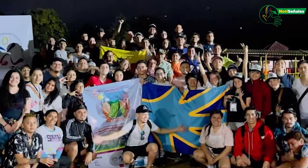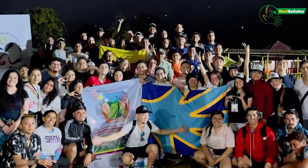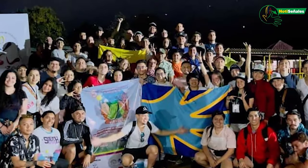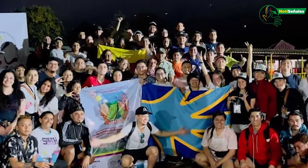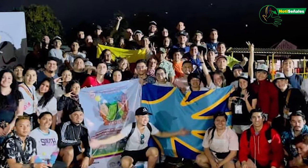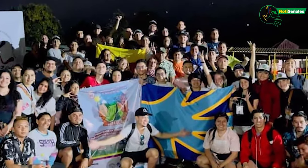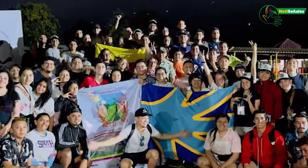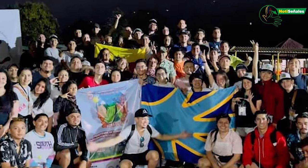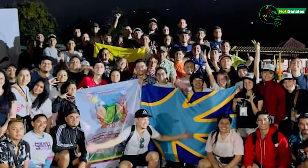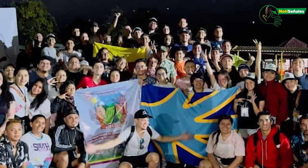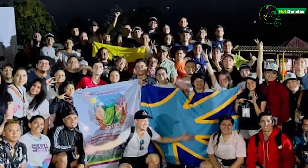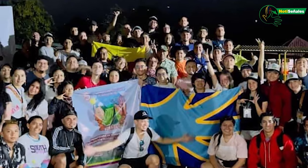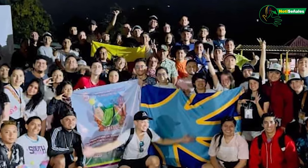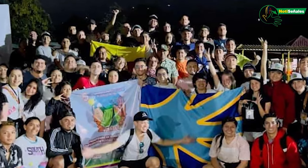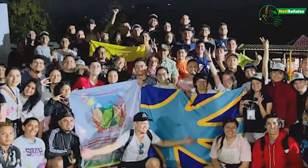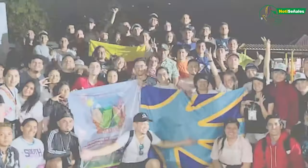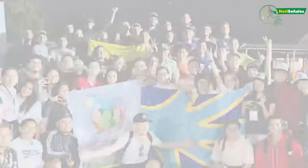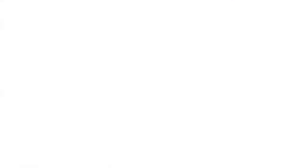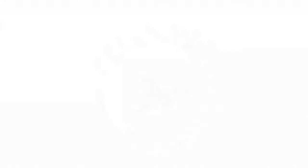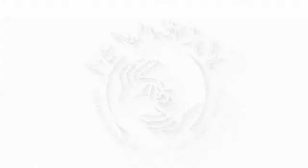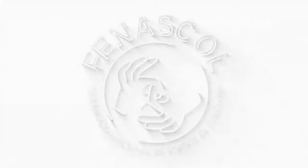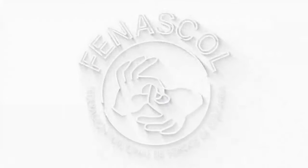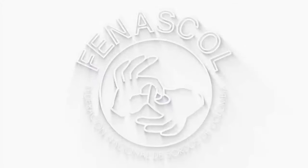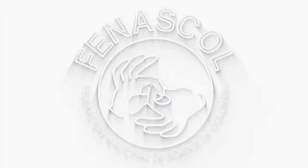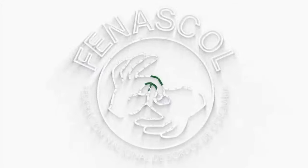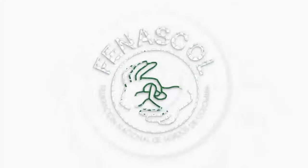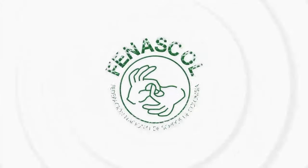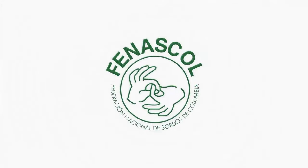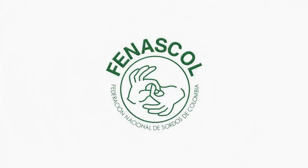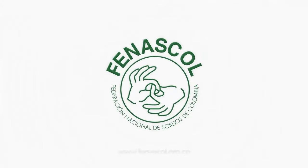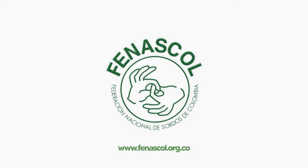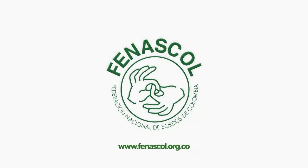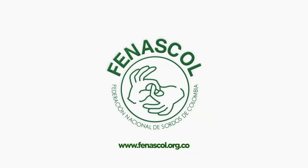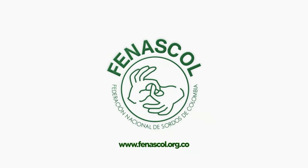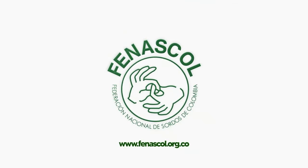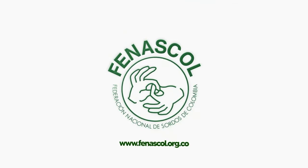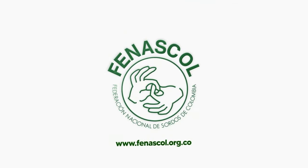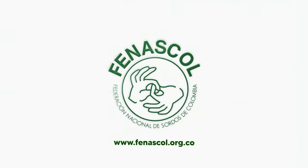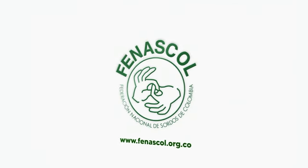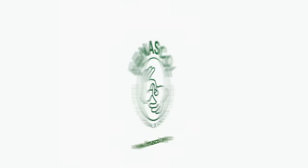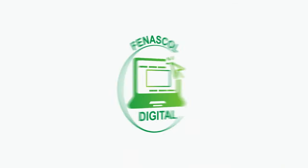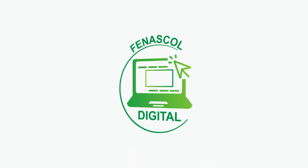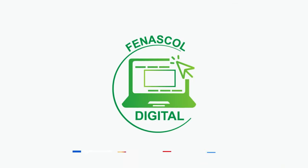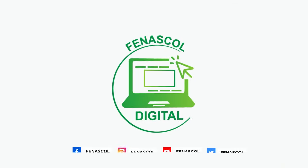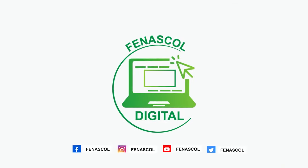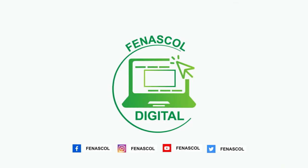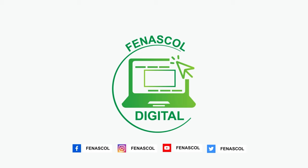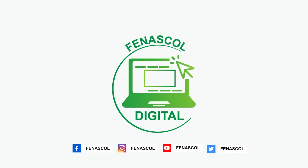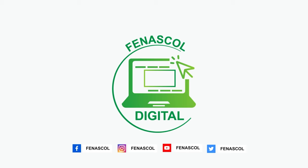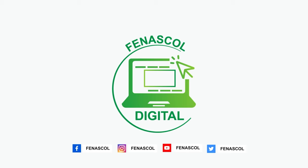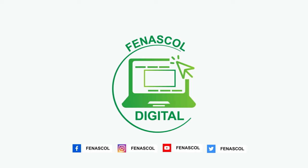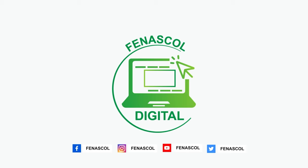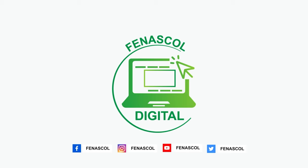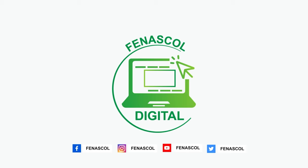¡Gracias! Yo ya no experimentar. ¡Gracias! ¡Gracias!